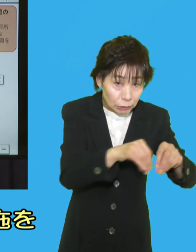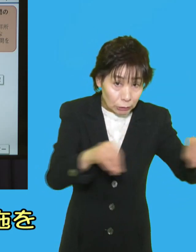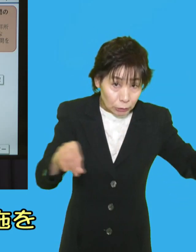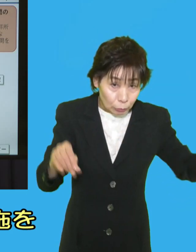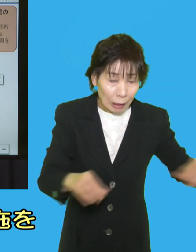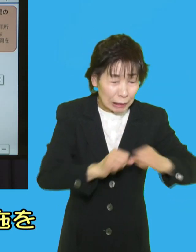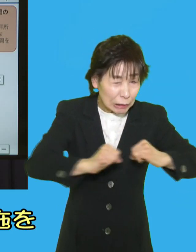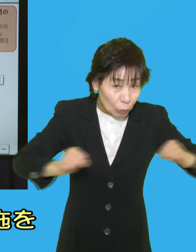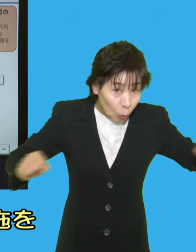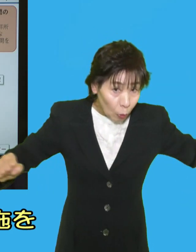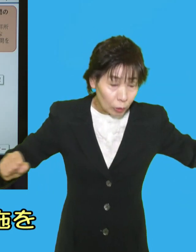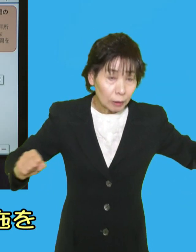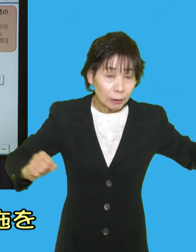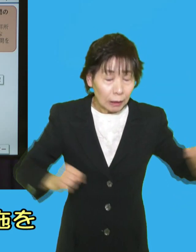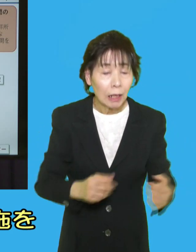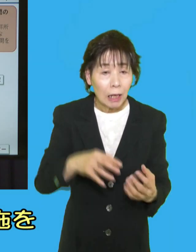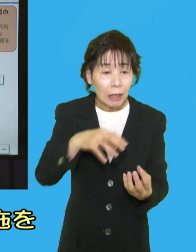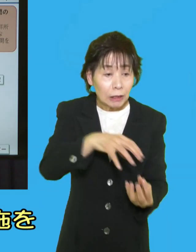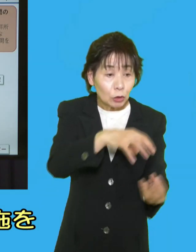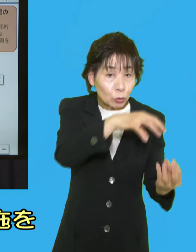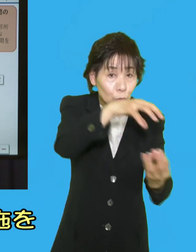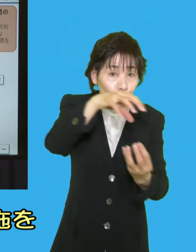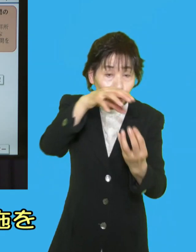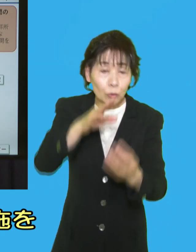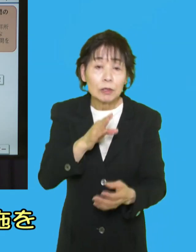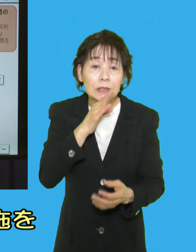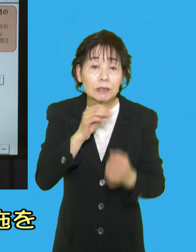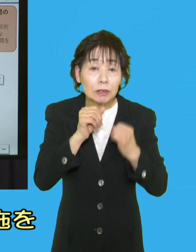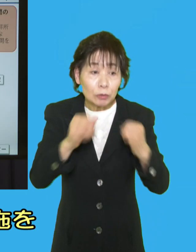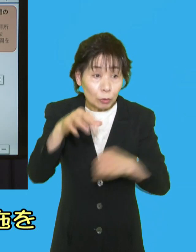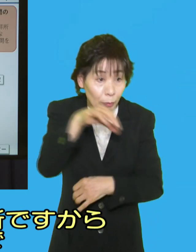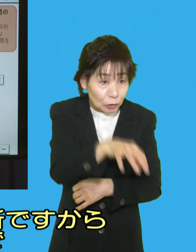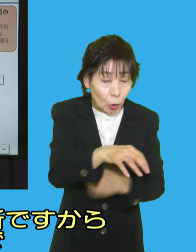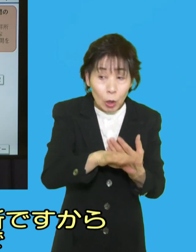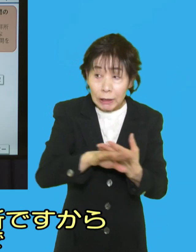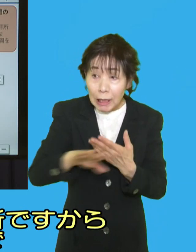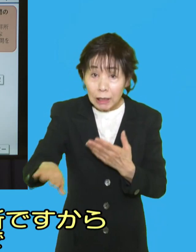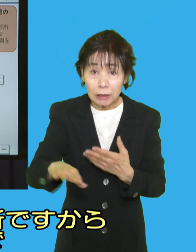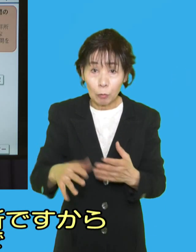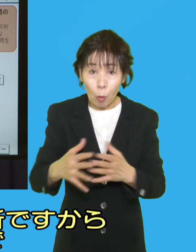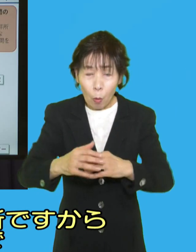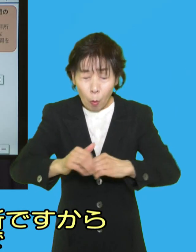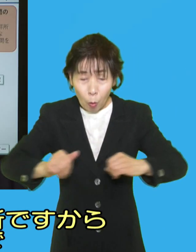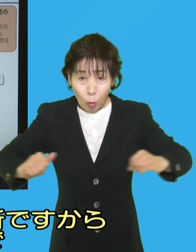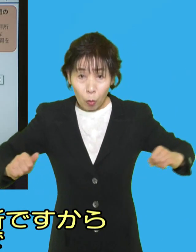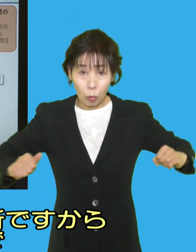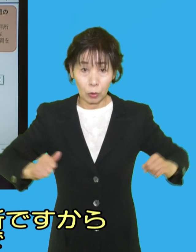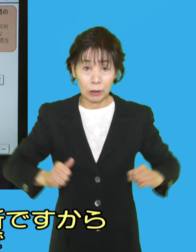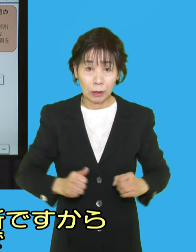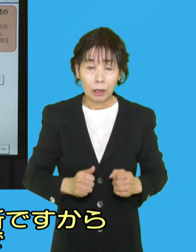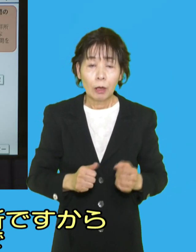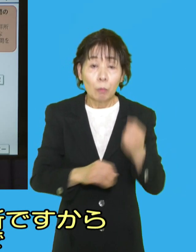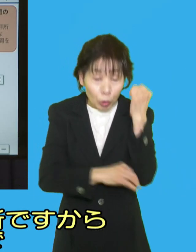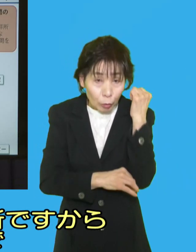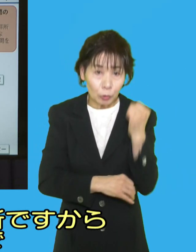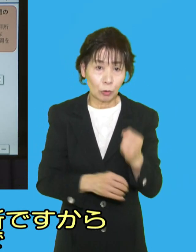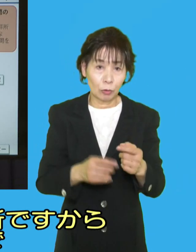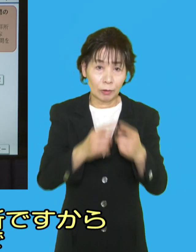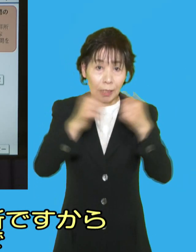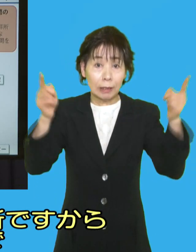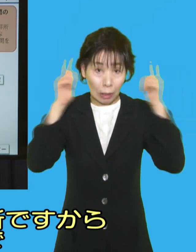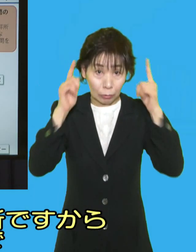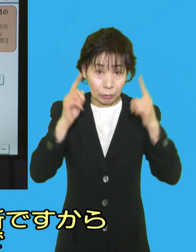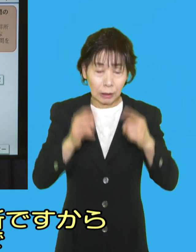球の試行実施をする場所以外にも広大な、もともと大学あった場所ですから広大な敷地